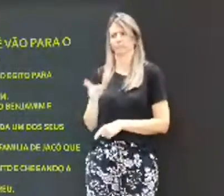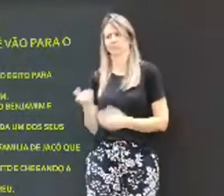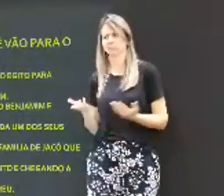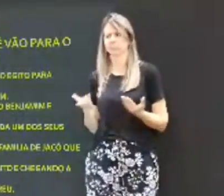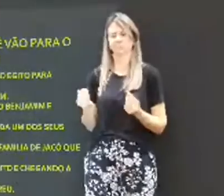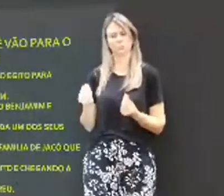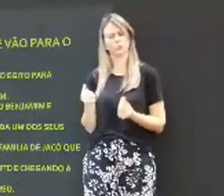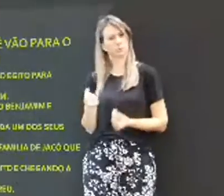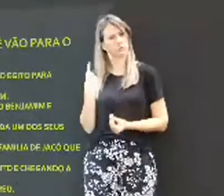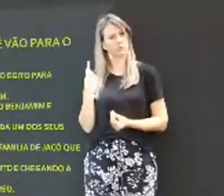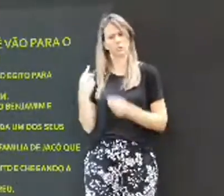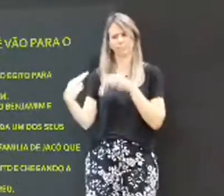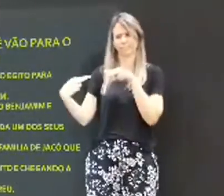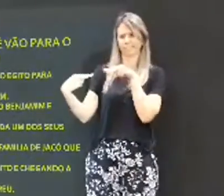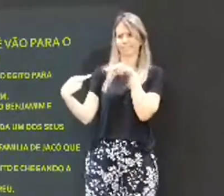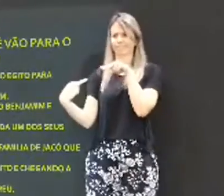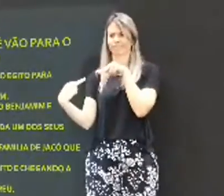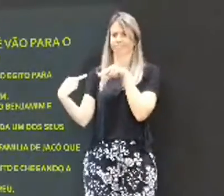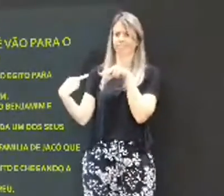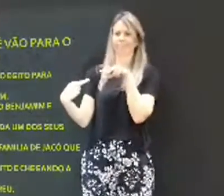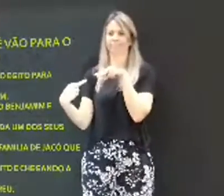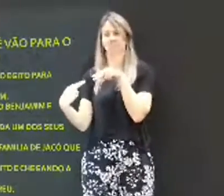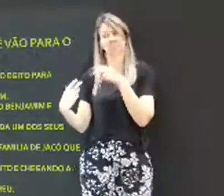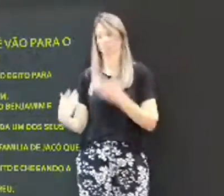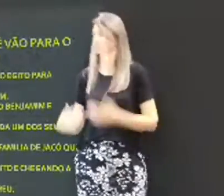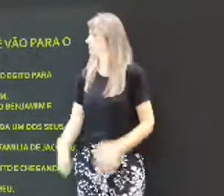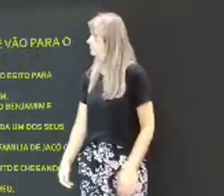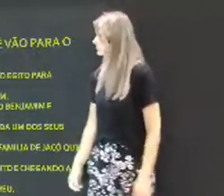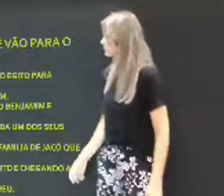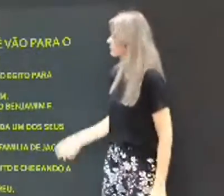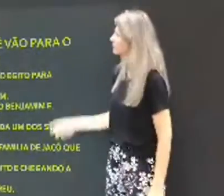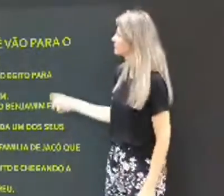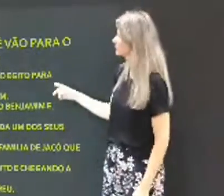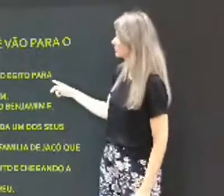dele. Né? Nossa, mas quando se olharam, não se reconheceram.